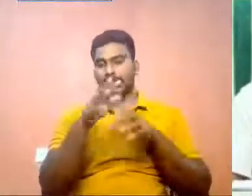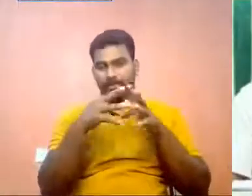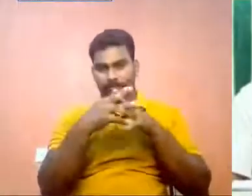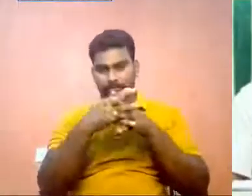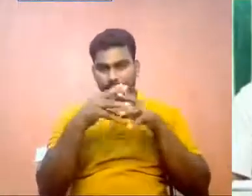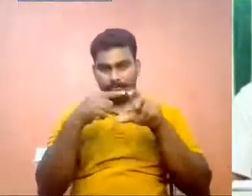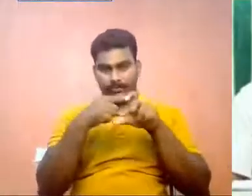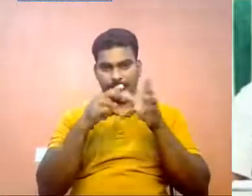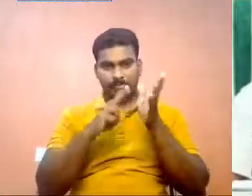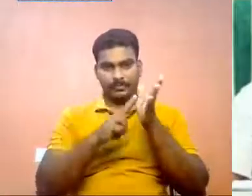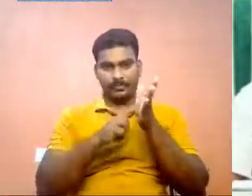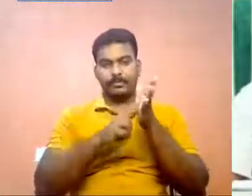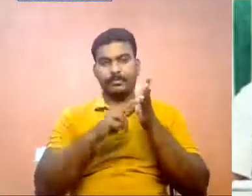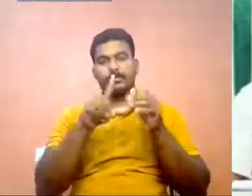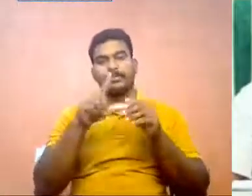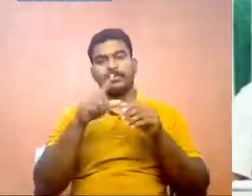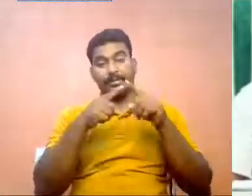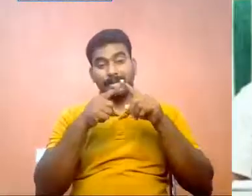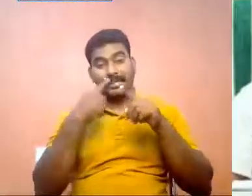കാസർഗോഡ്